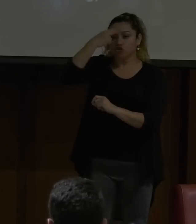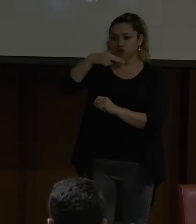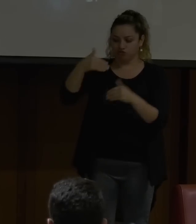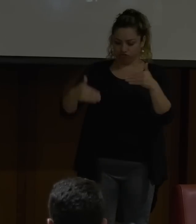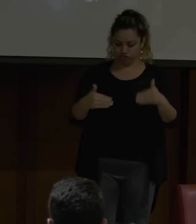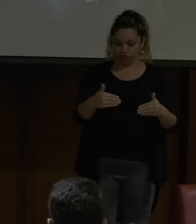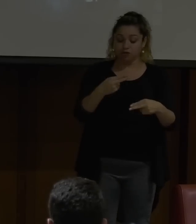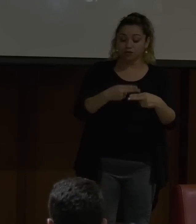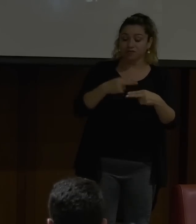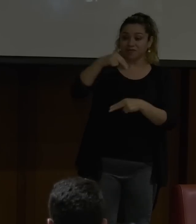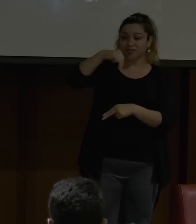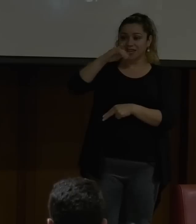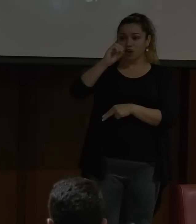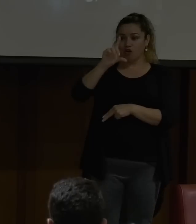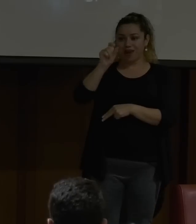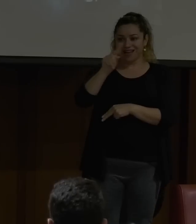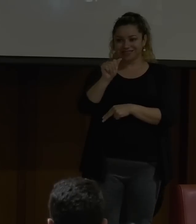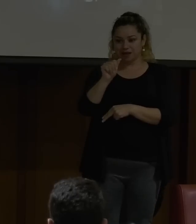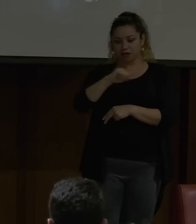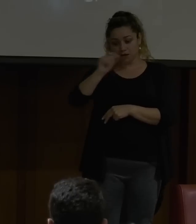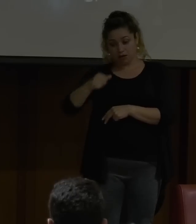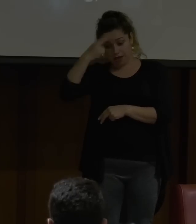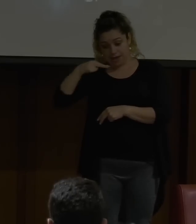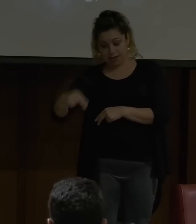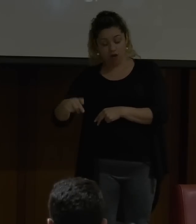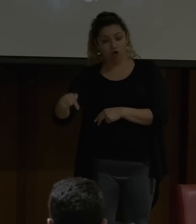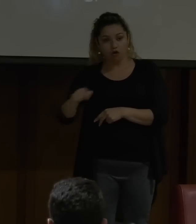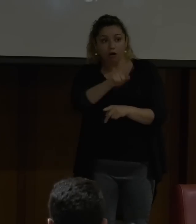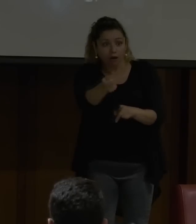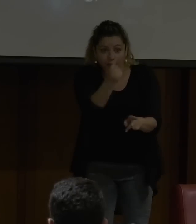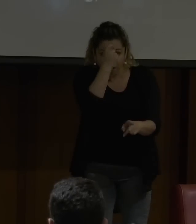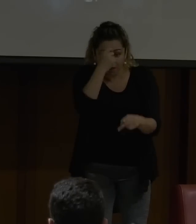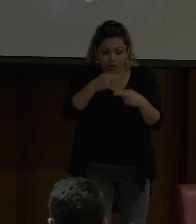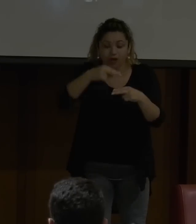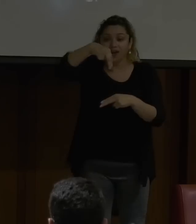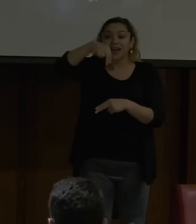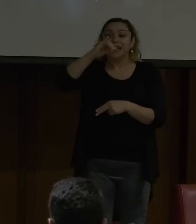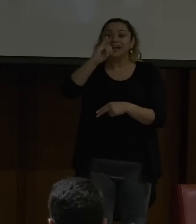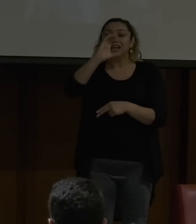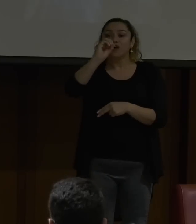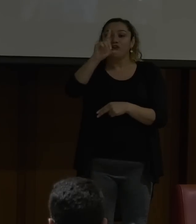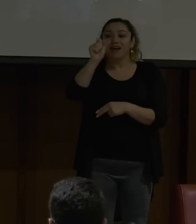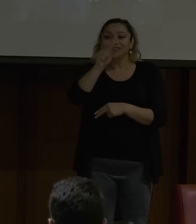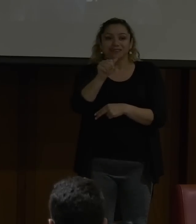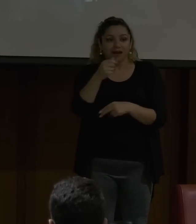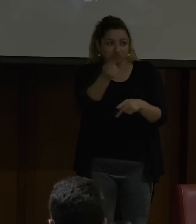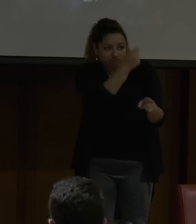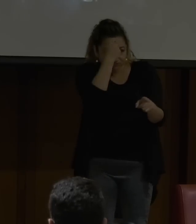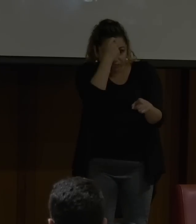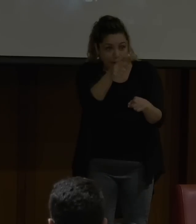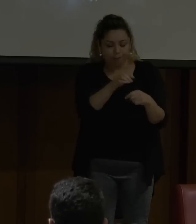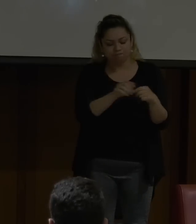edad, Nicolasa, y espero que se ancle en ese nombre porque lo vamos a ver más adelante, Nicolasa